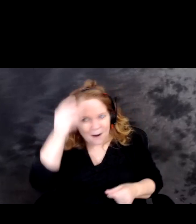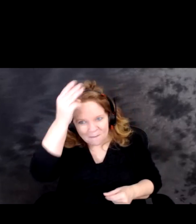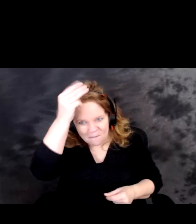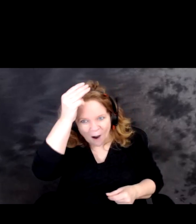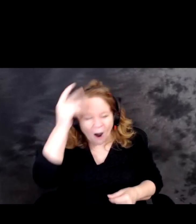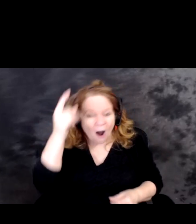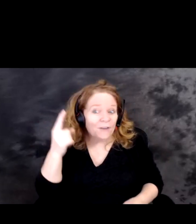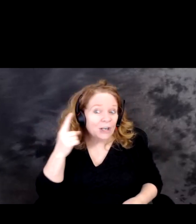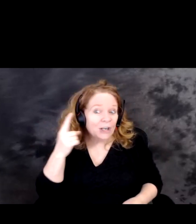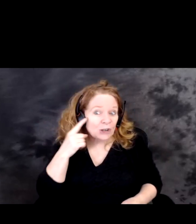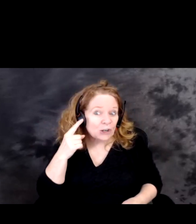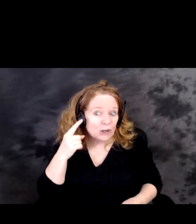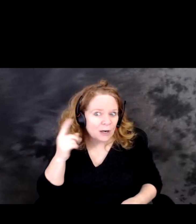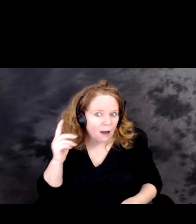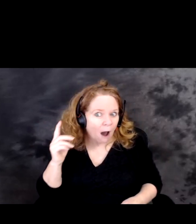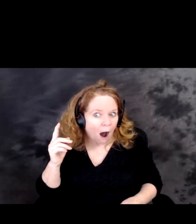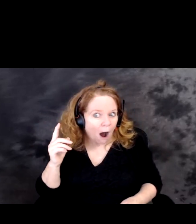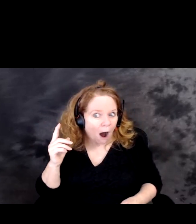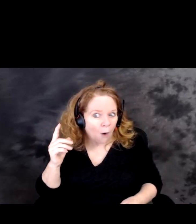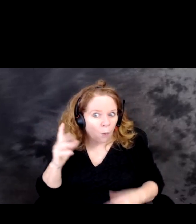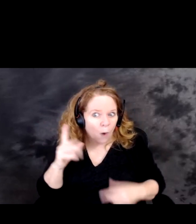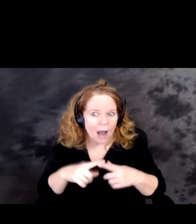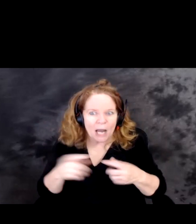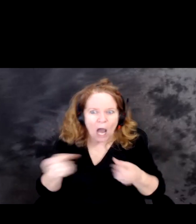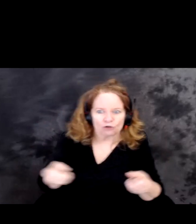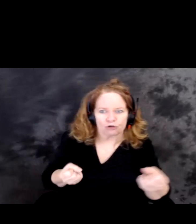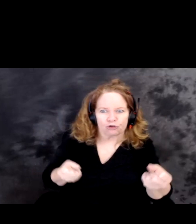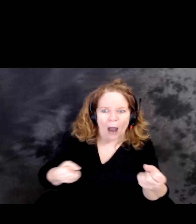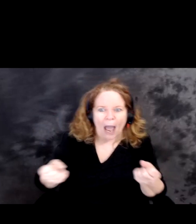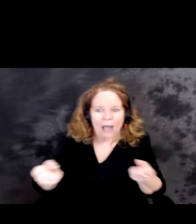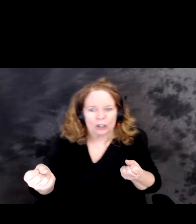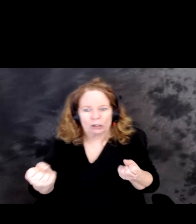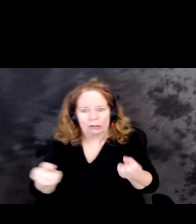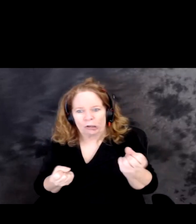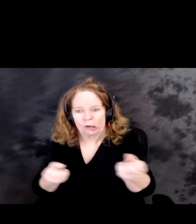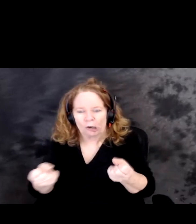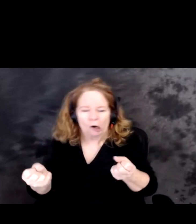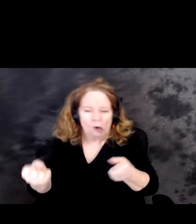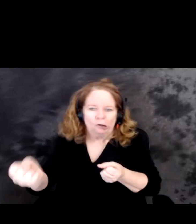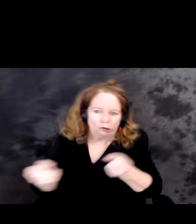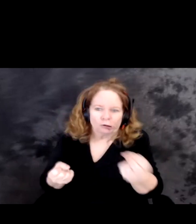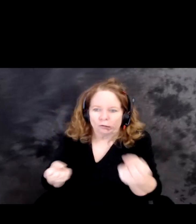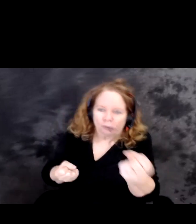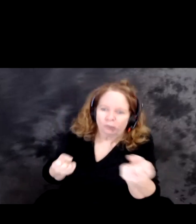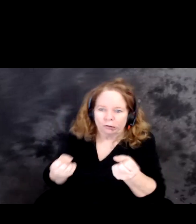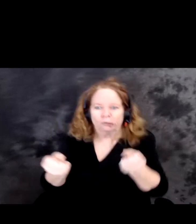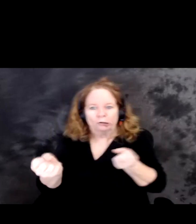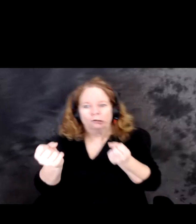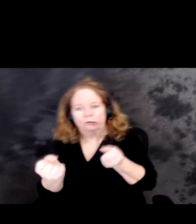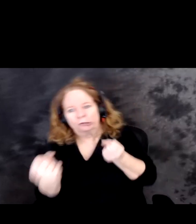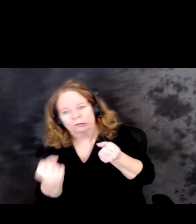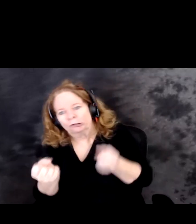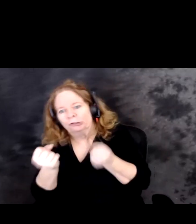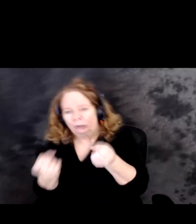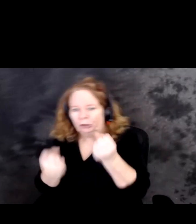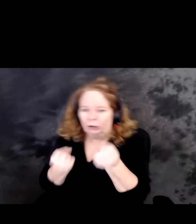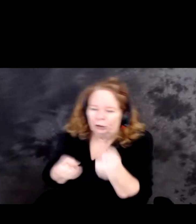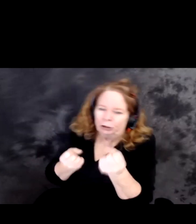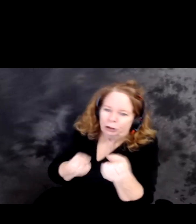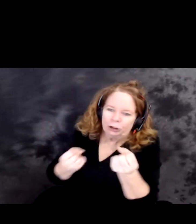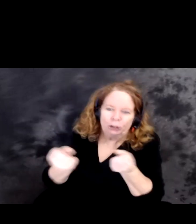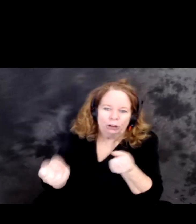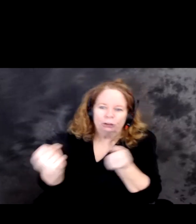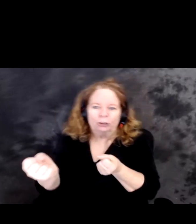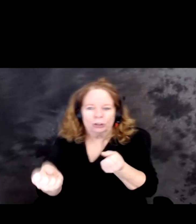Marvin escuchó el sonido de un tractor. Chug, chug, chug, chug, chug, chug, chug,